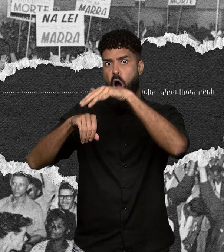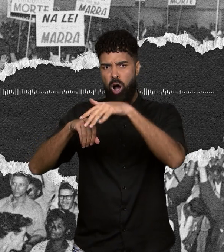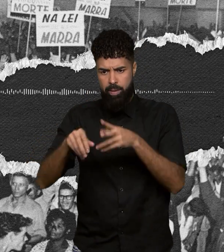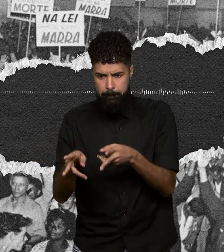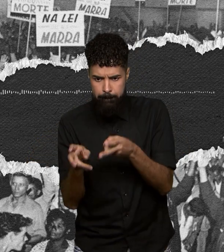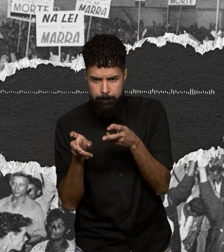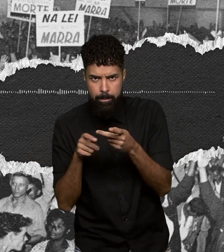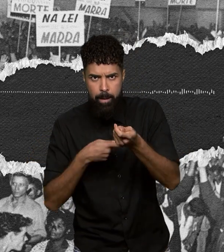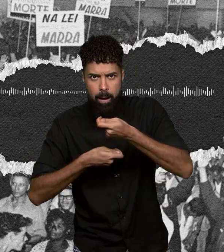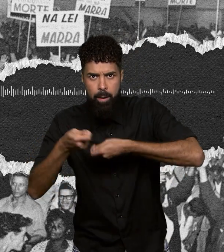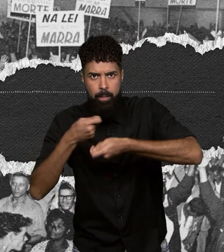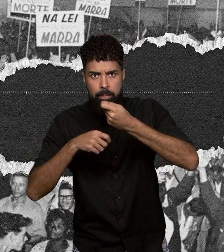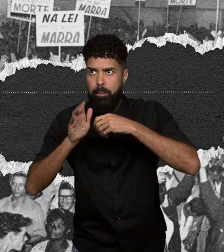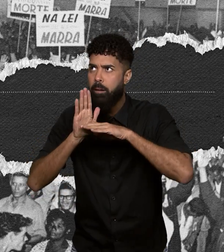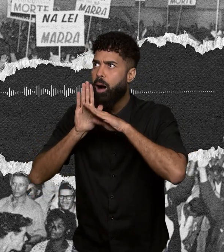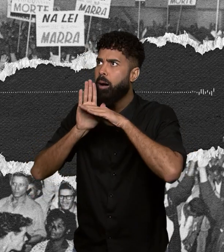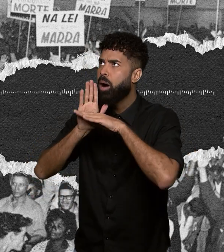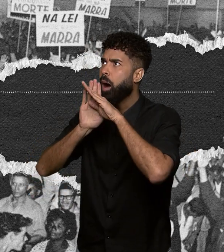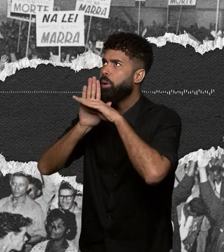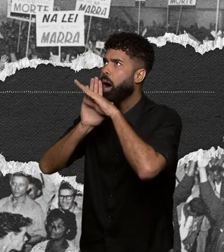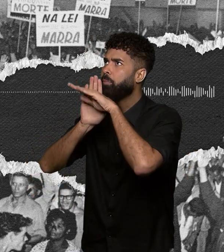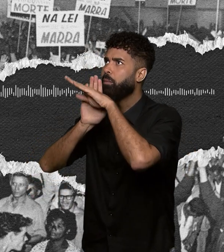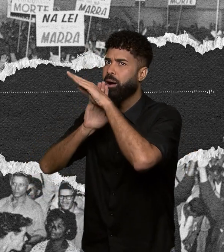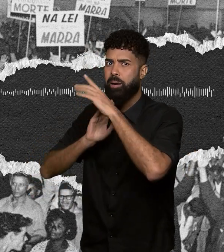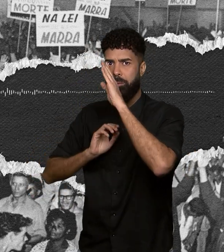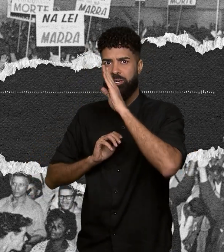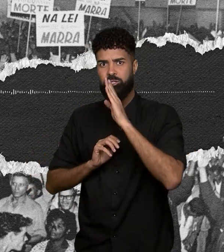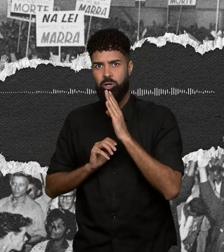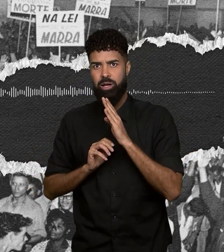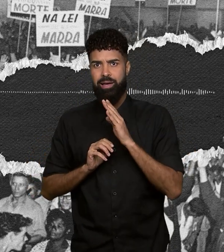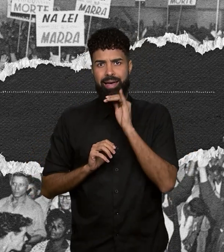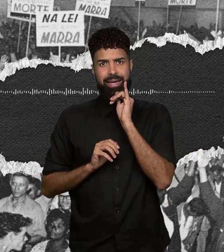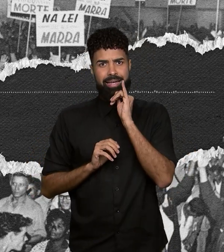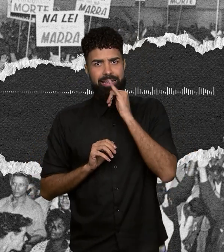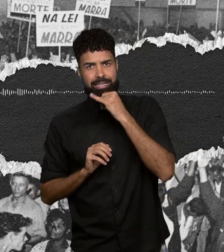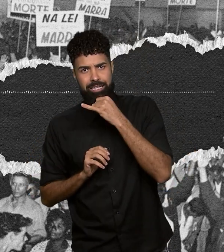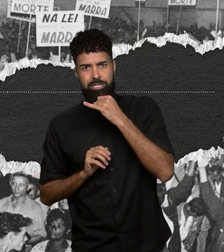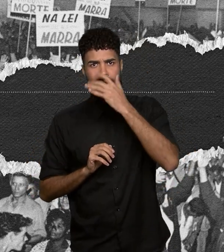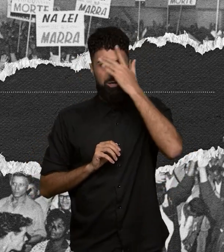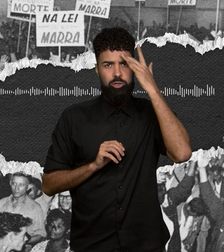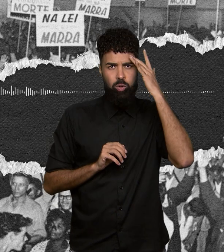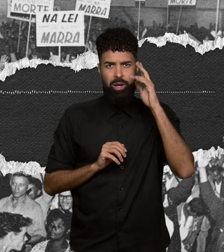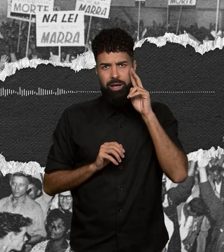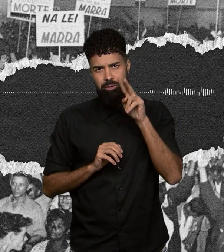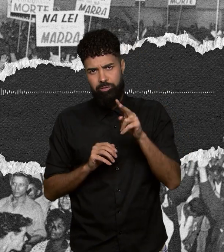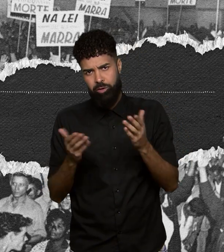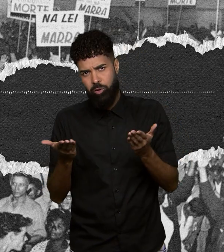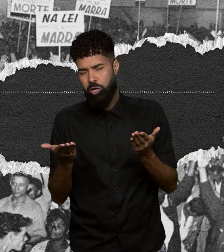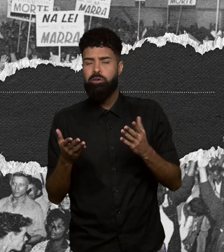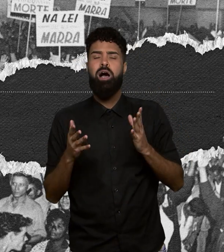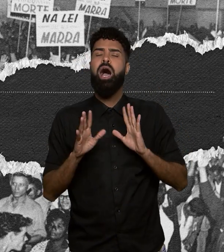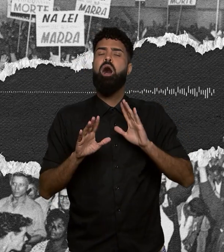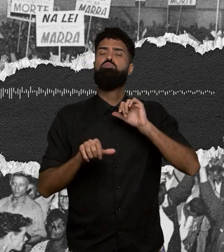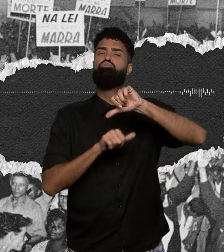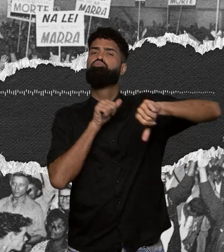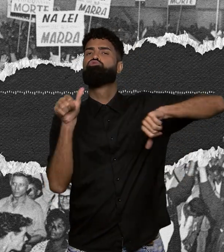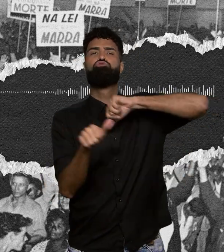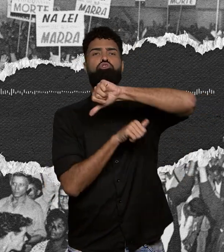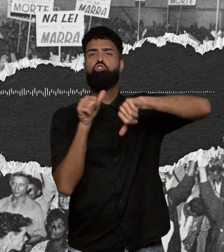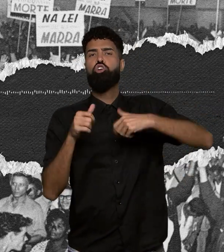propulsora da economia nacional A Triste tela que hoje se oferece aos nossos olhos terá desaparecido